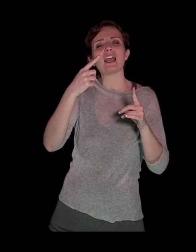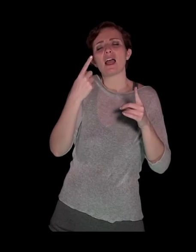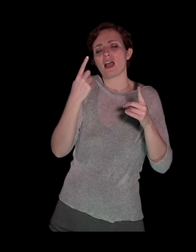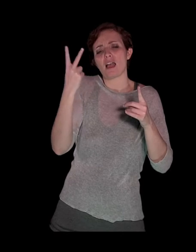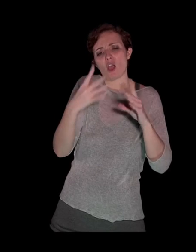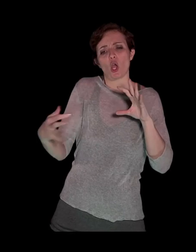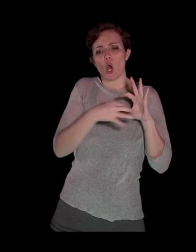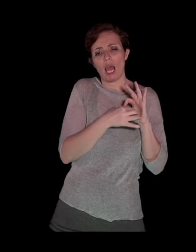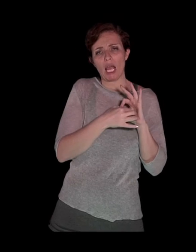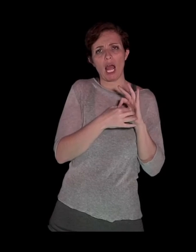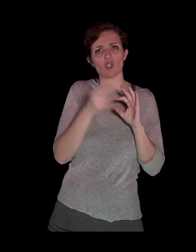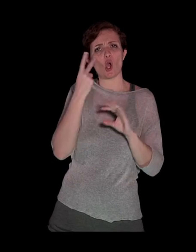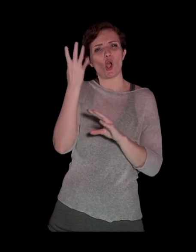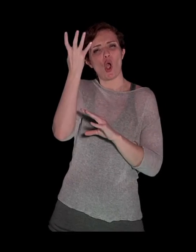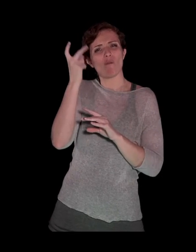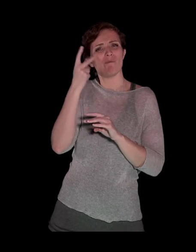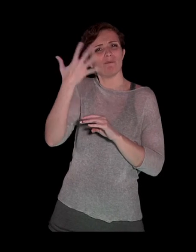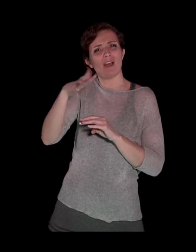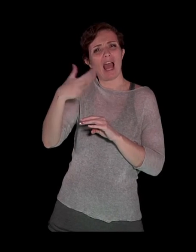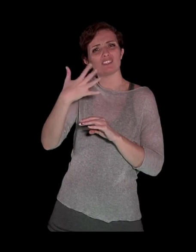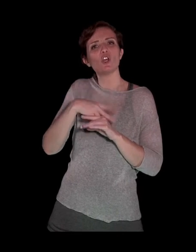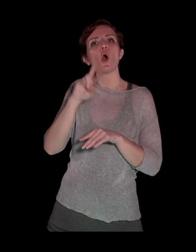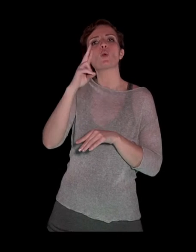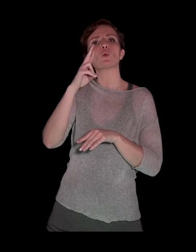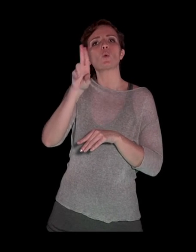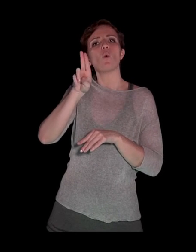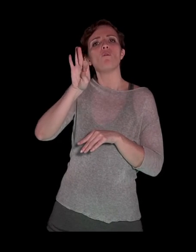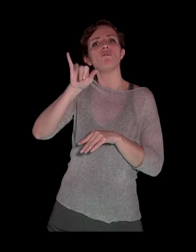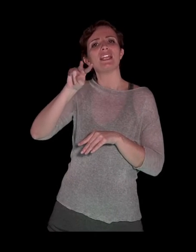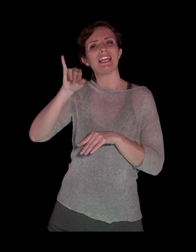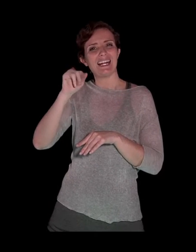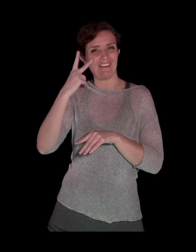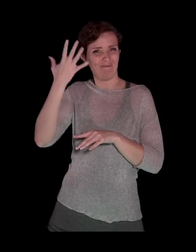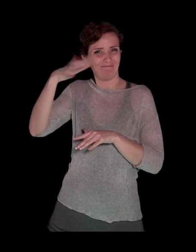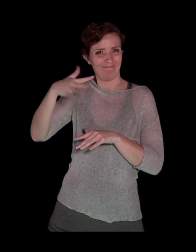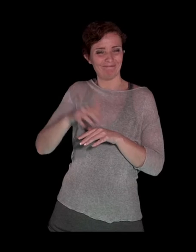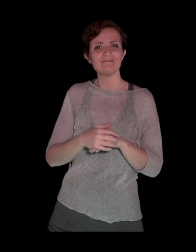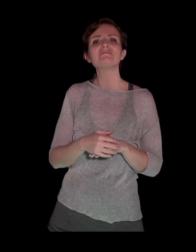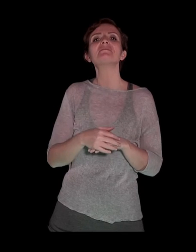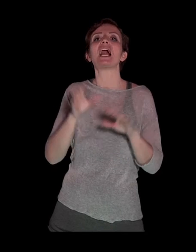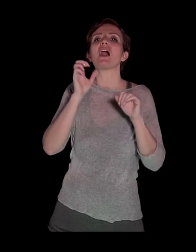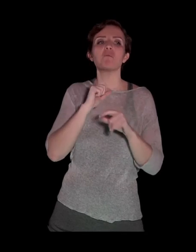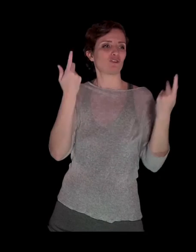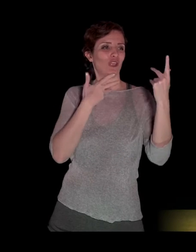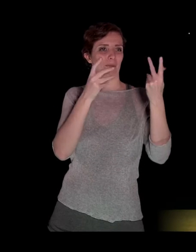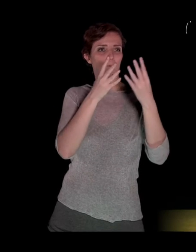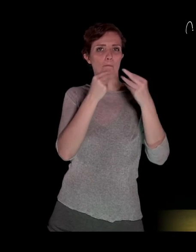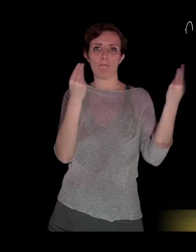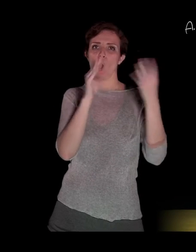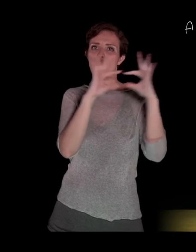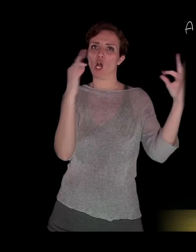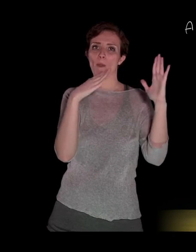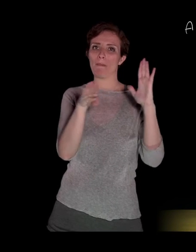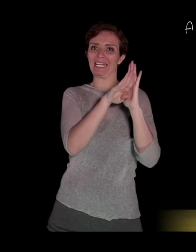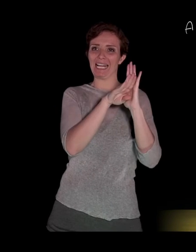su Ruffini in particolare è possibile andare a cercare nel polinomio di partenza diciamo un polinomio del tipo a di